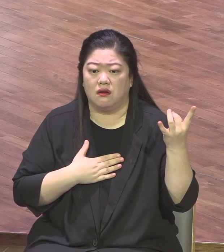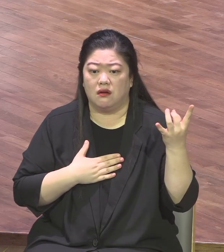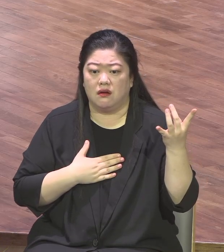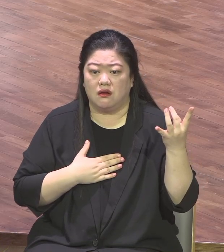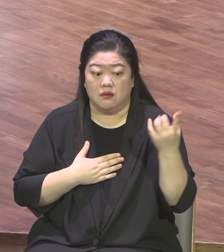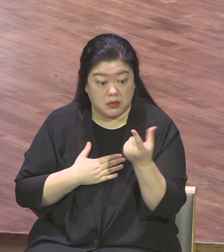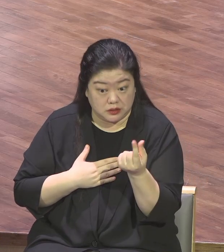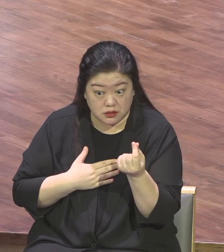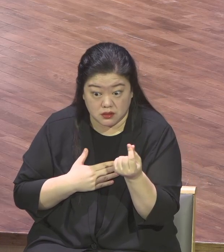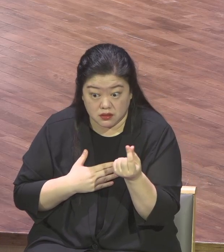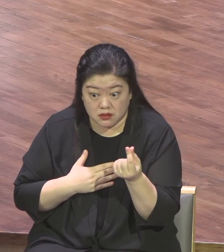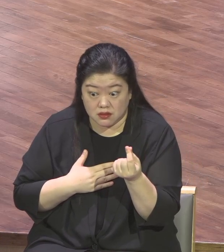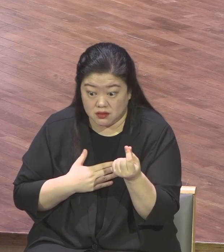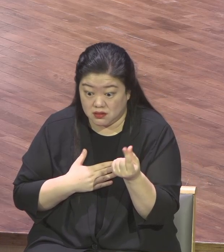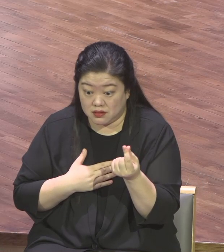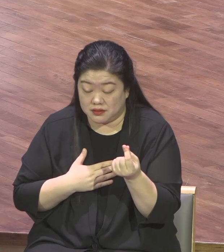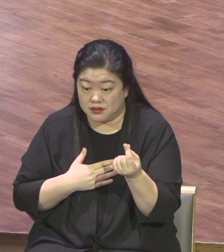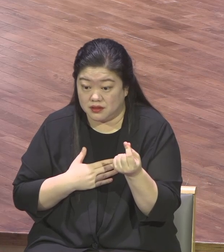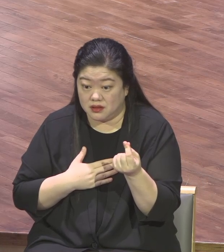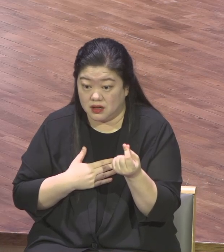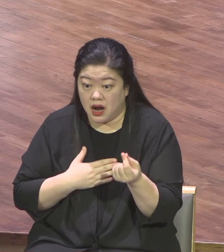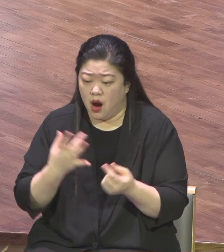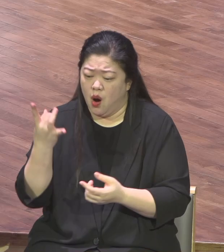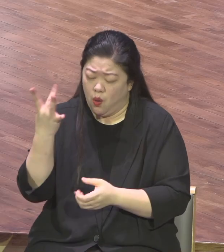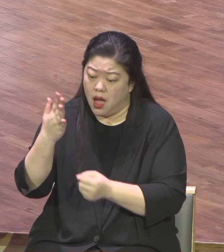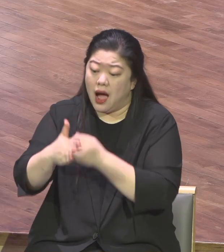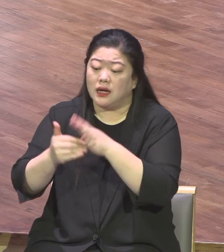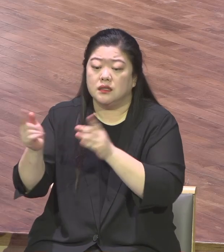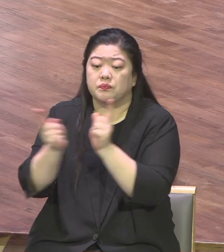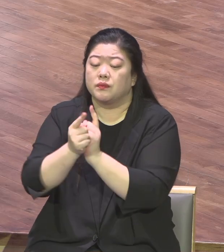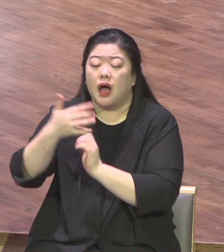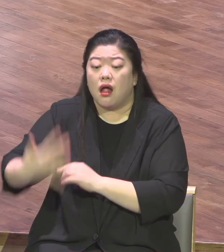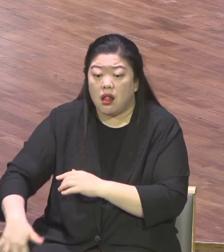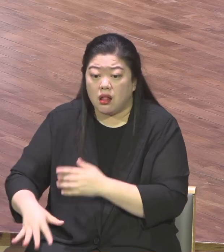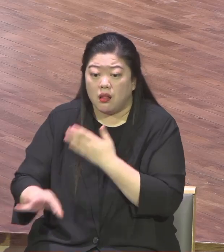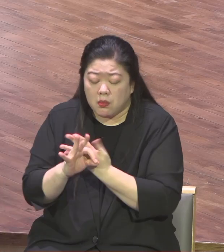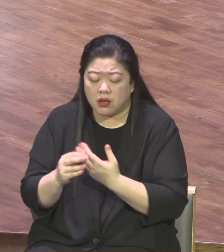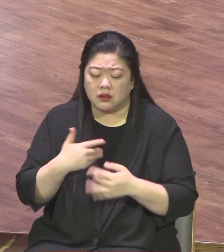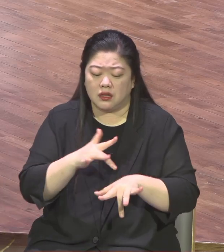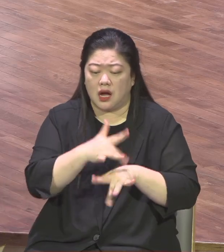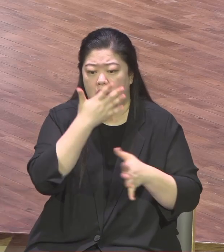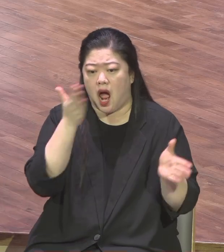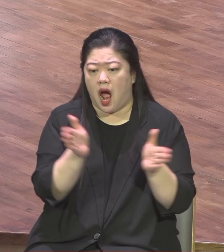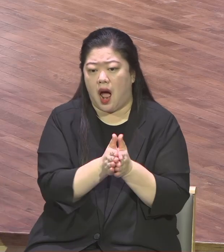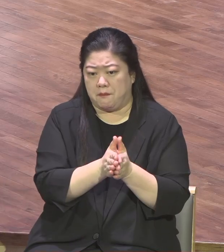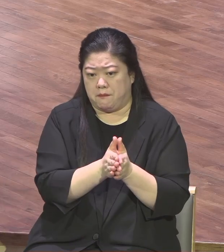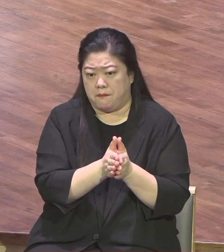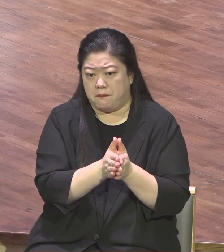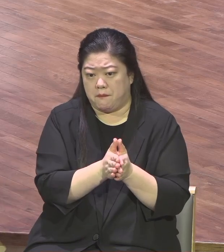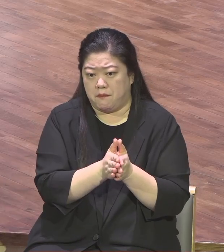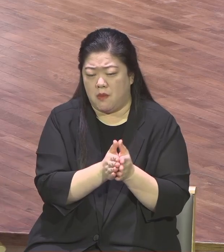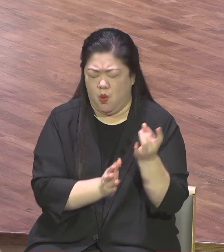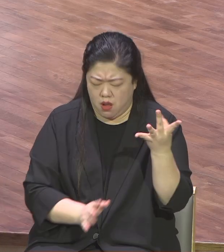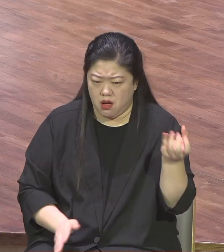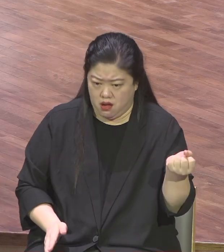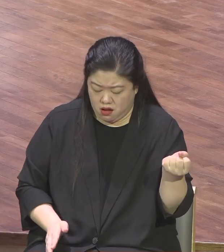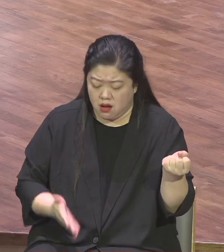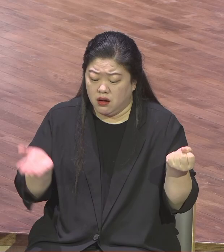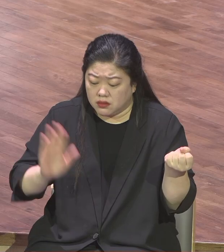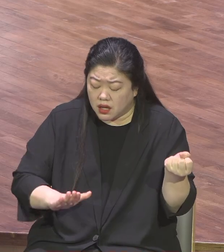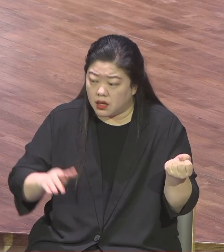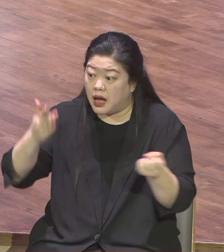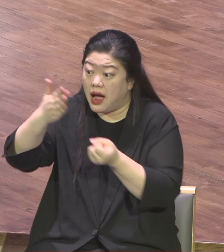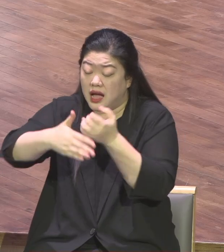인간이었어요, 원래. 그런데 하나님의 은혜로 하나님의 자녀로